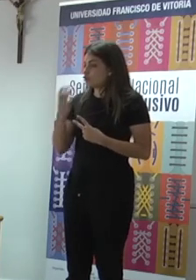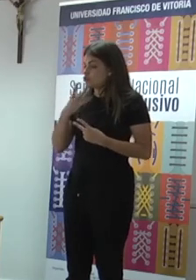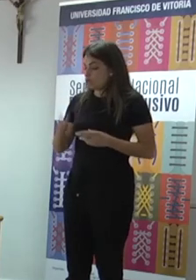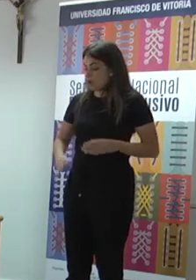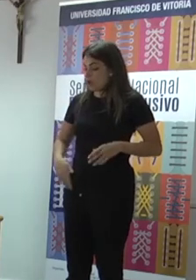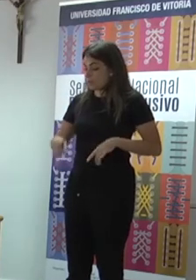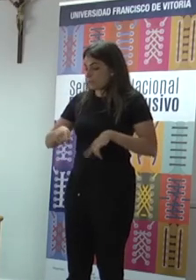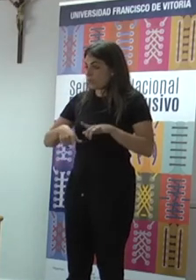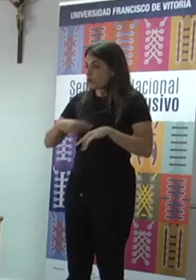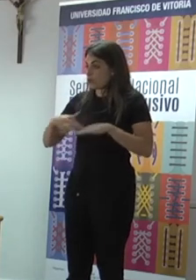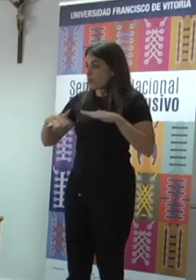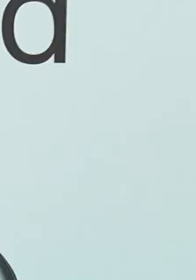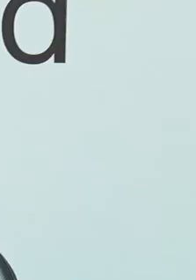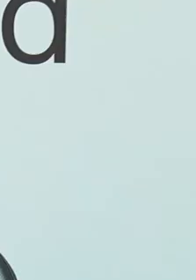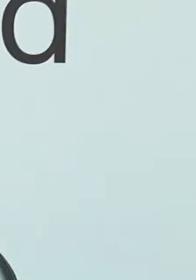las piernas,